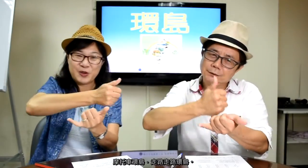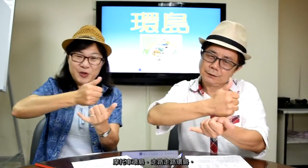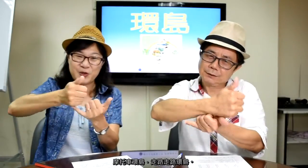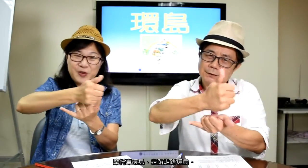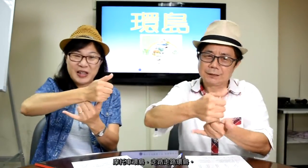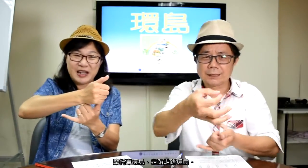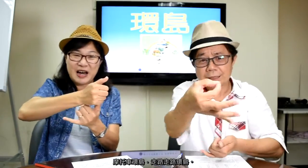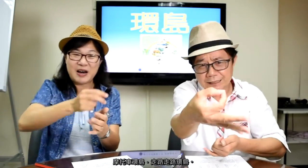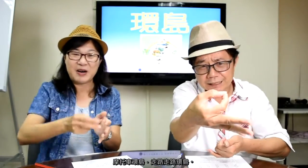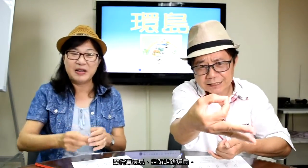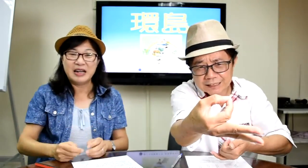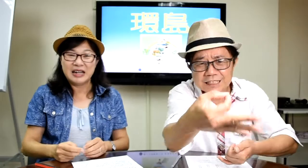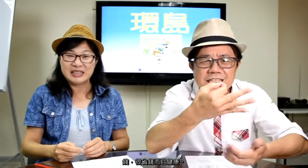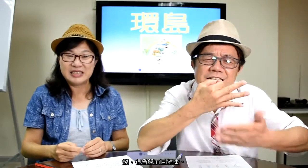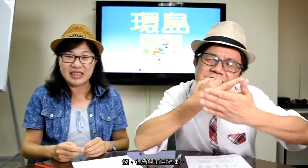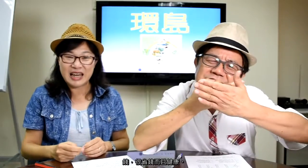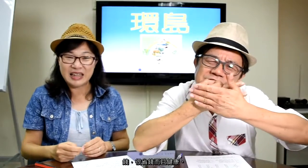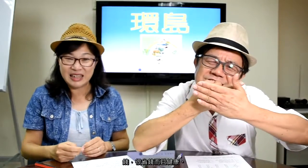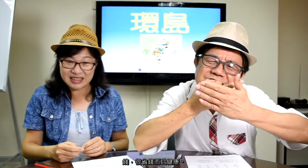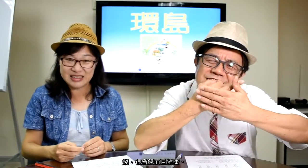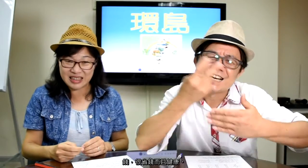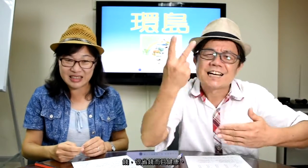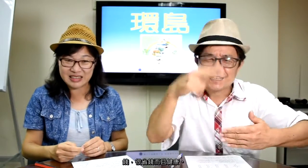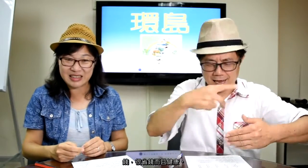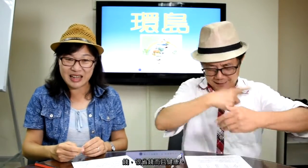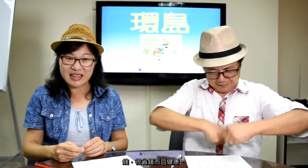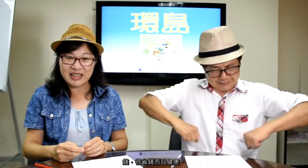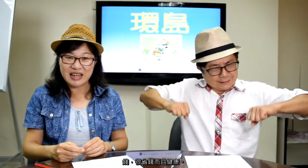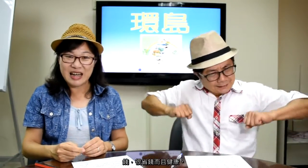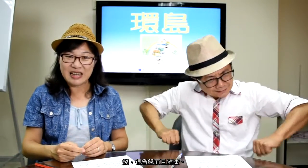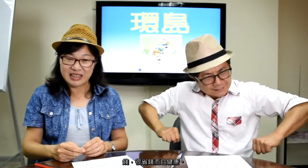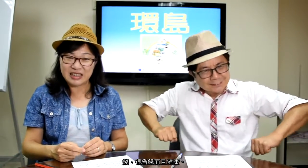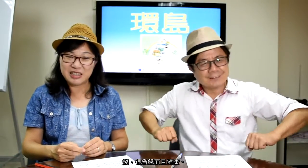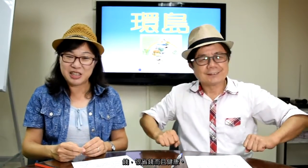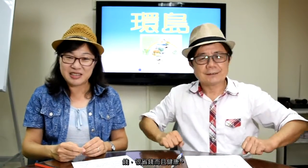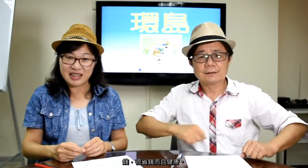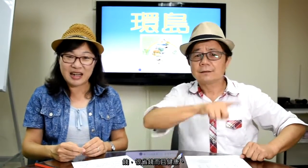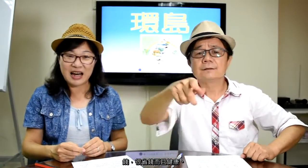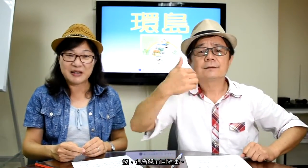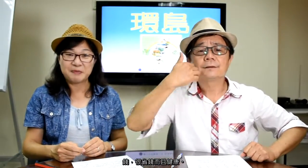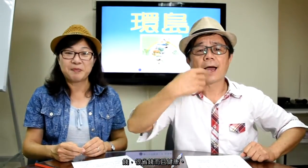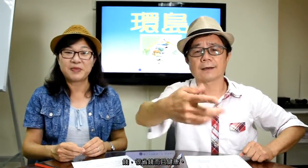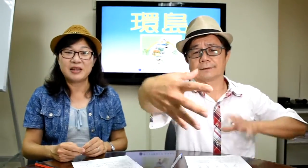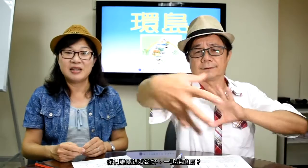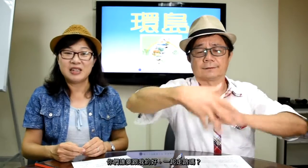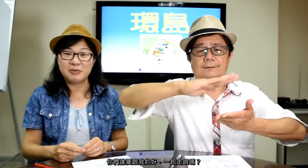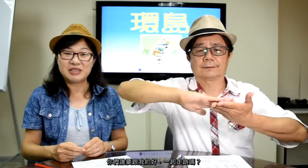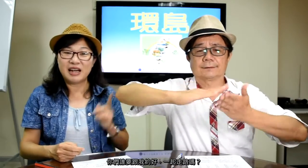走路环岛，钱很省钱，而且健康。你们谁要